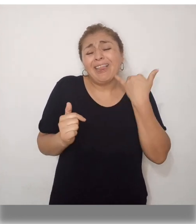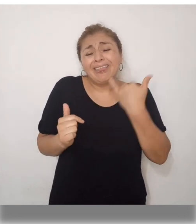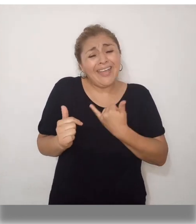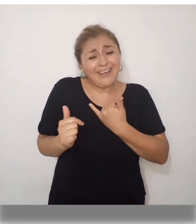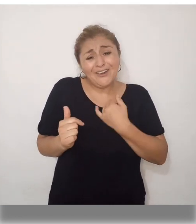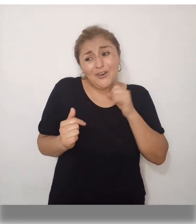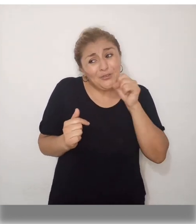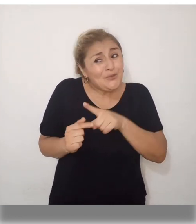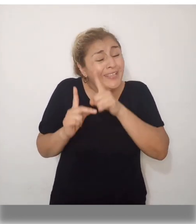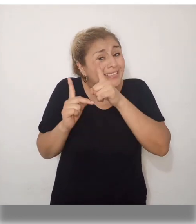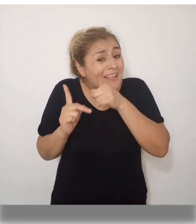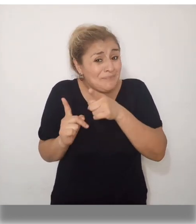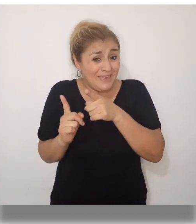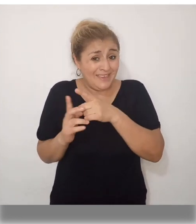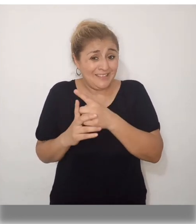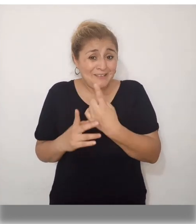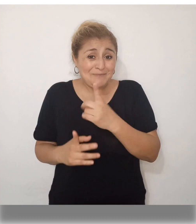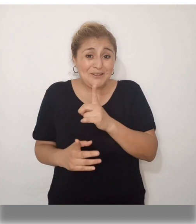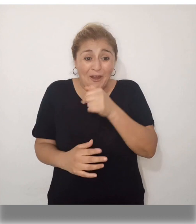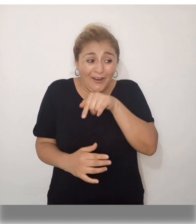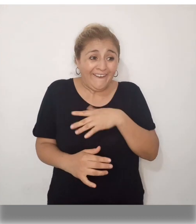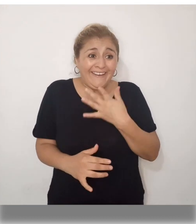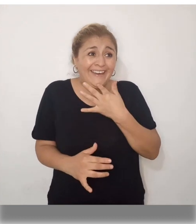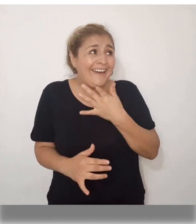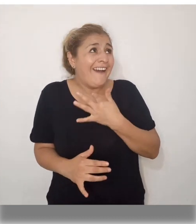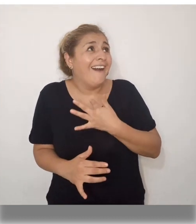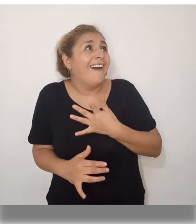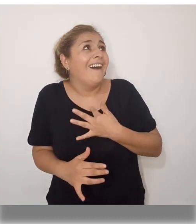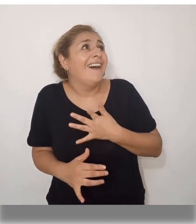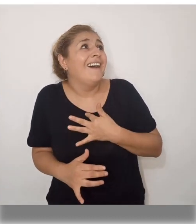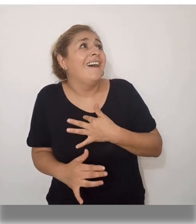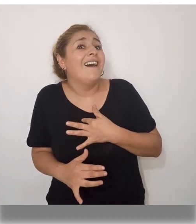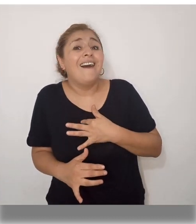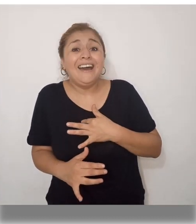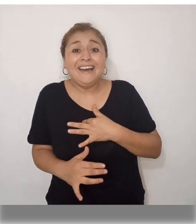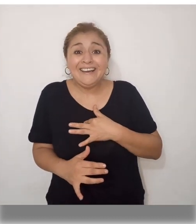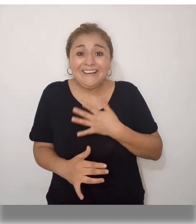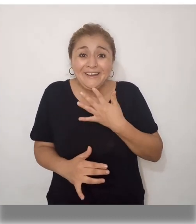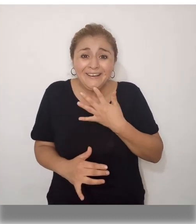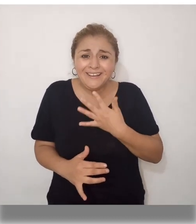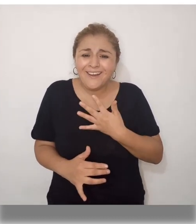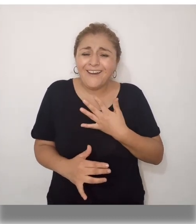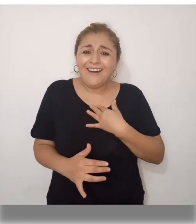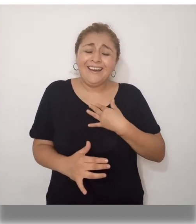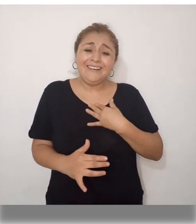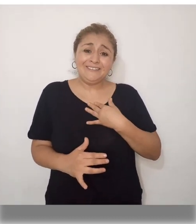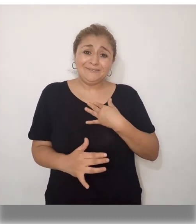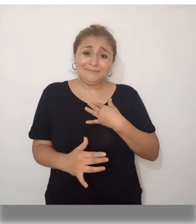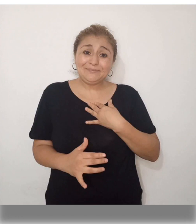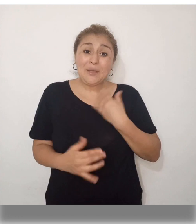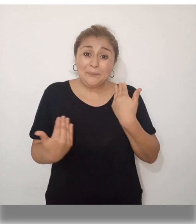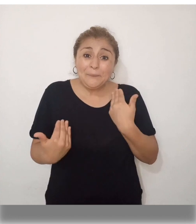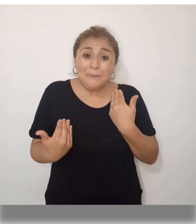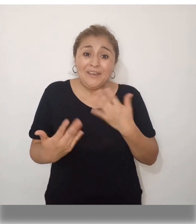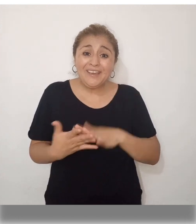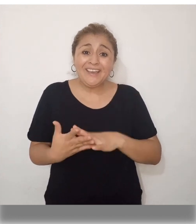Cuando comprendemos esto cuando entendemos Cuál es nuestra posición en Dios Cuál es